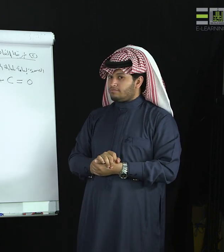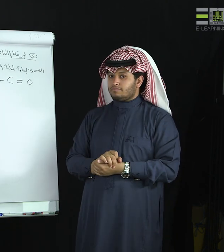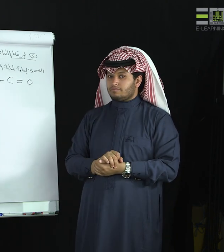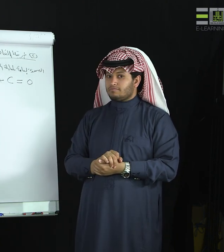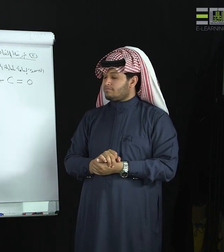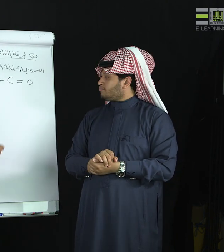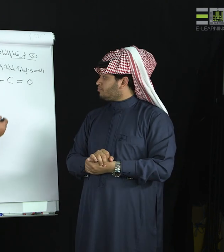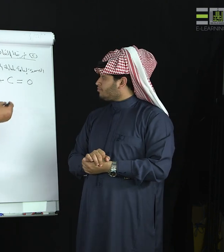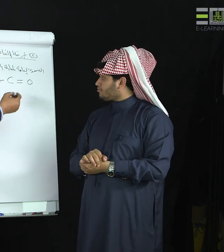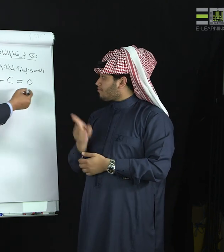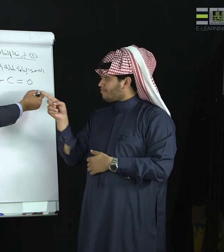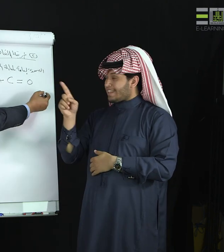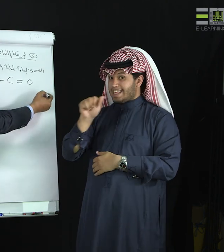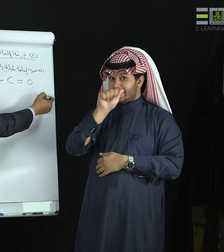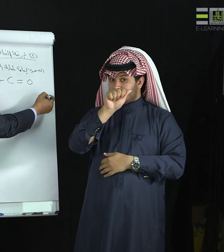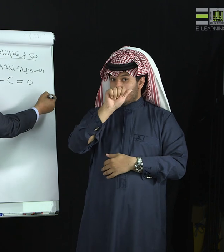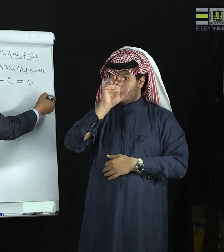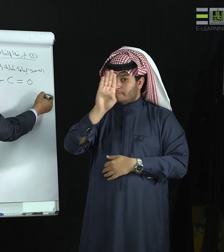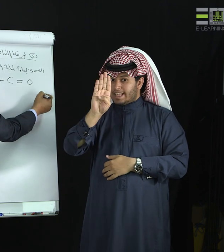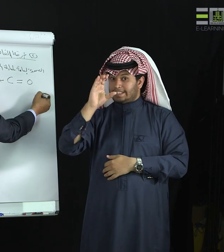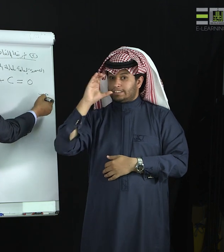وقلنا حيث A و B و C ثوابت،